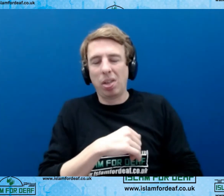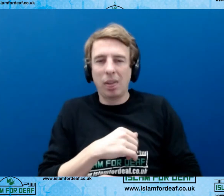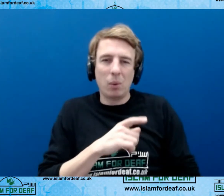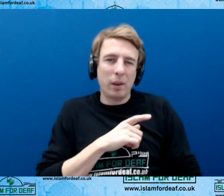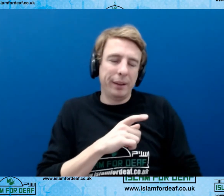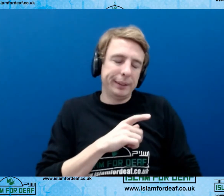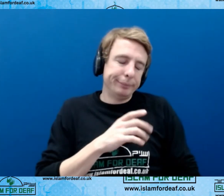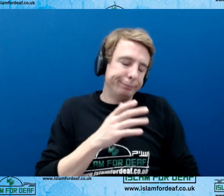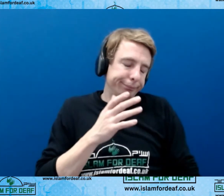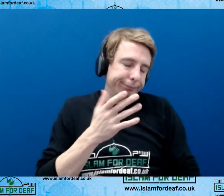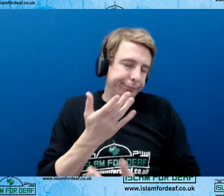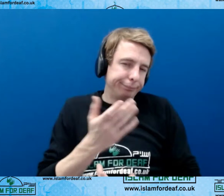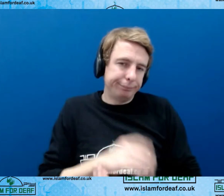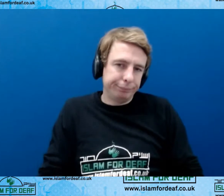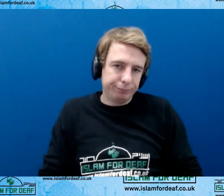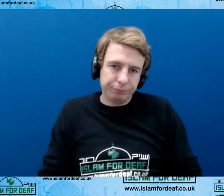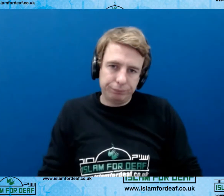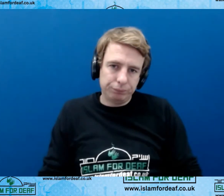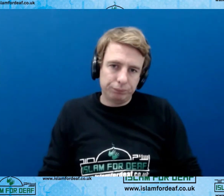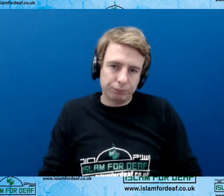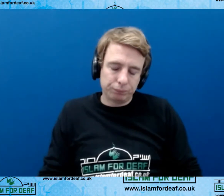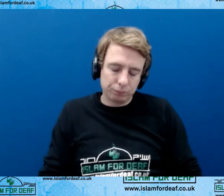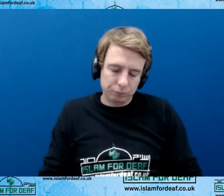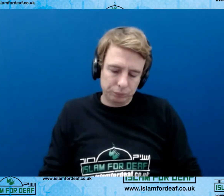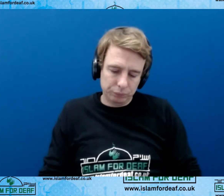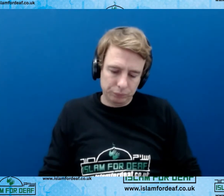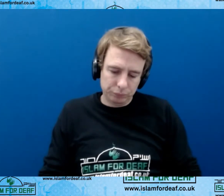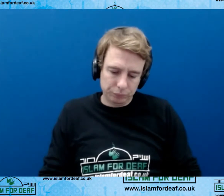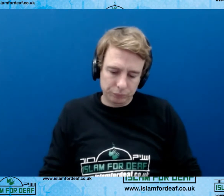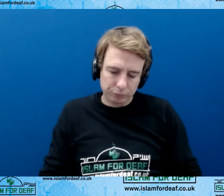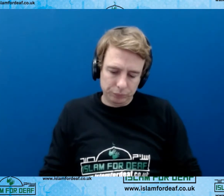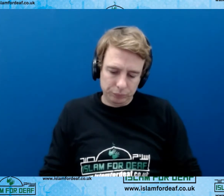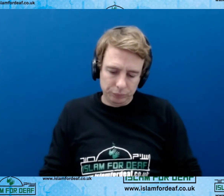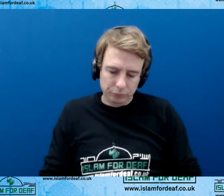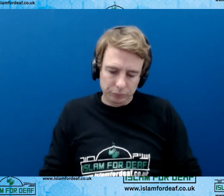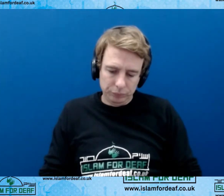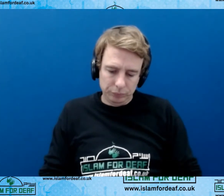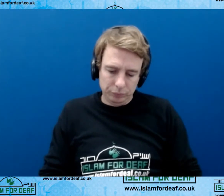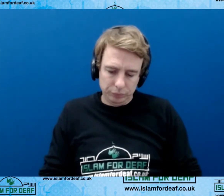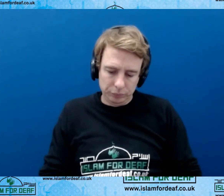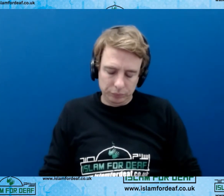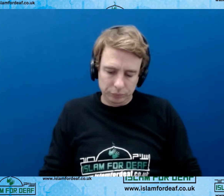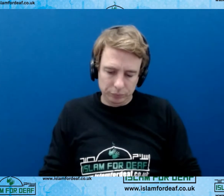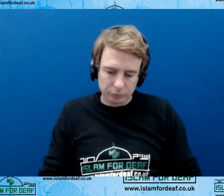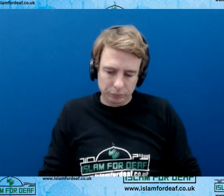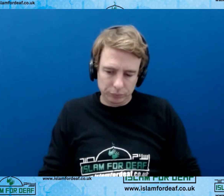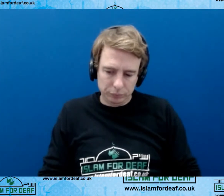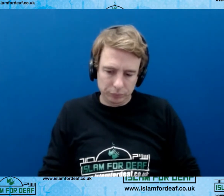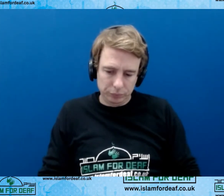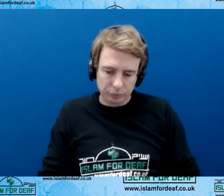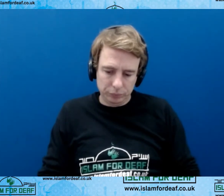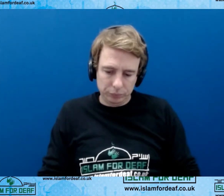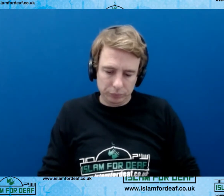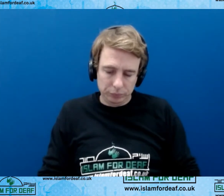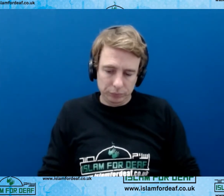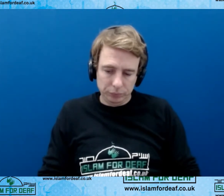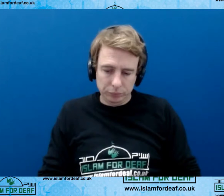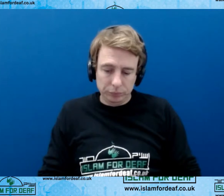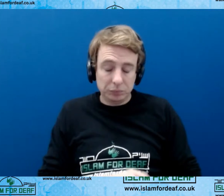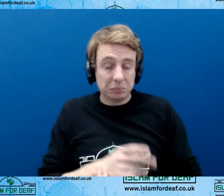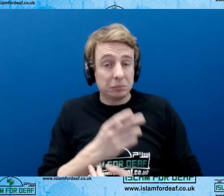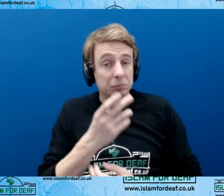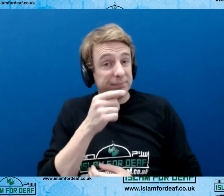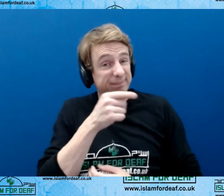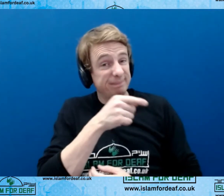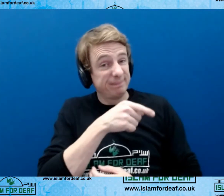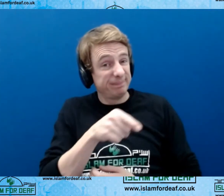حتى يؤذن للمغرب، خرج وقت صلاة العصر بأذان المغرب. And also those who are negligent as relates to